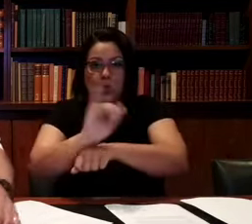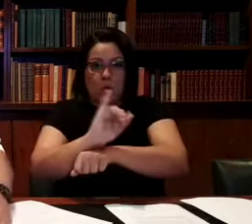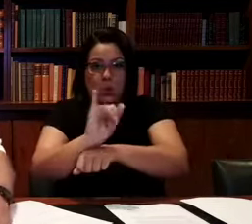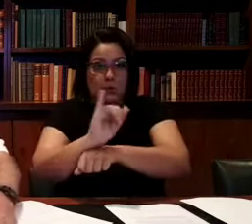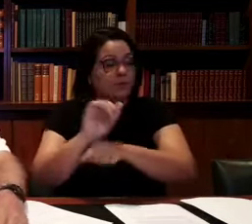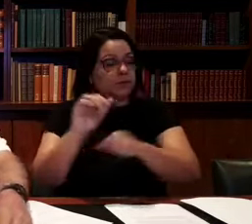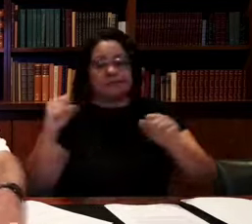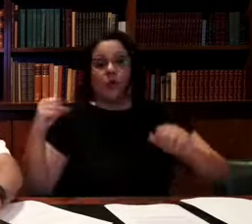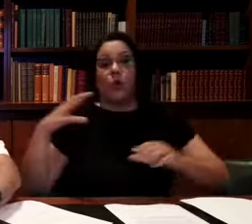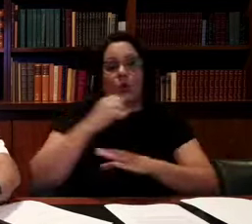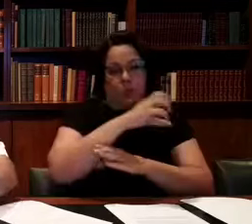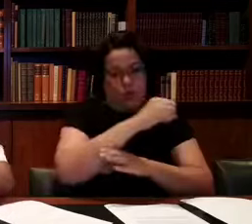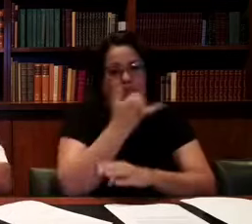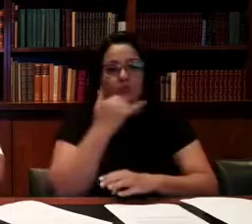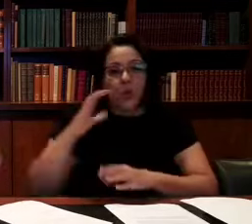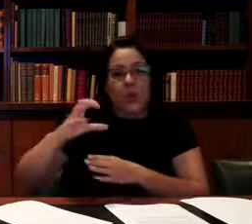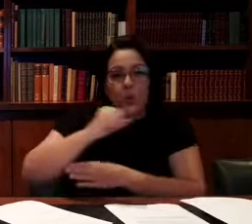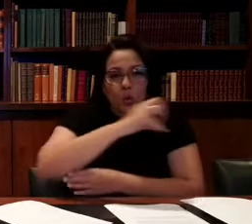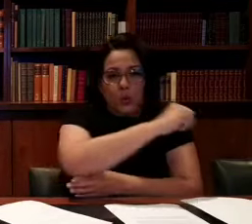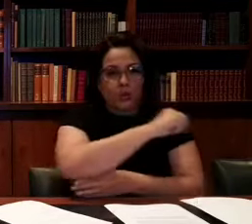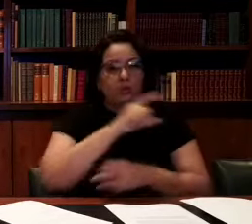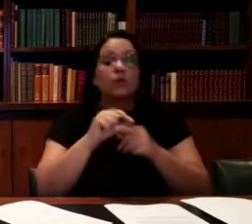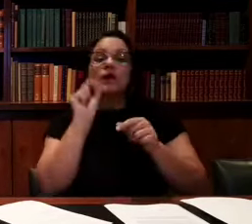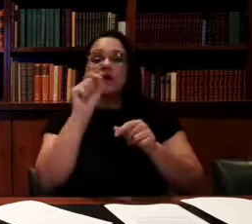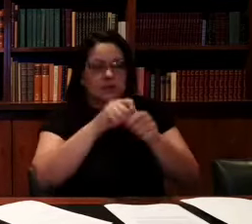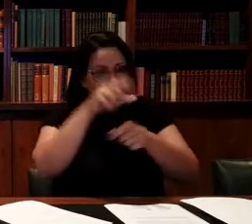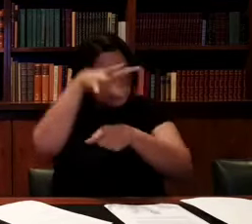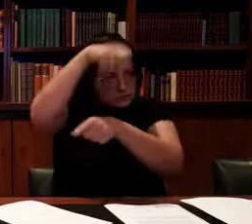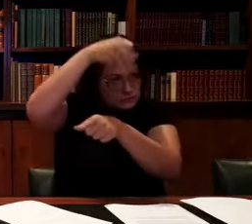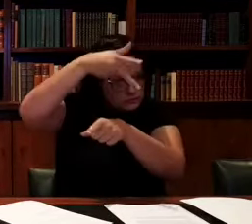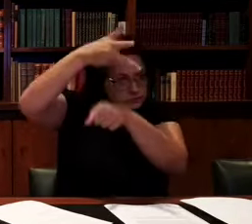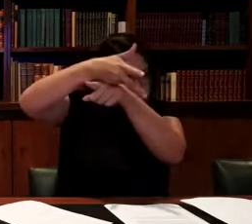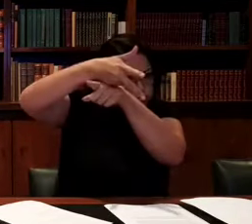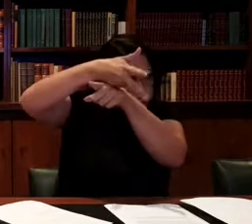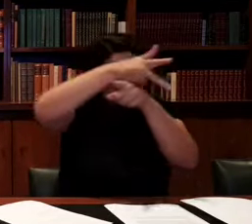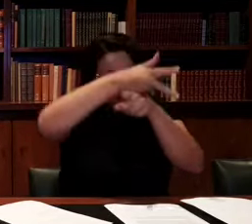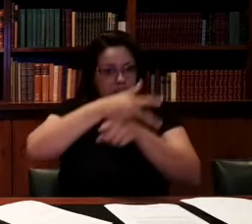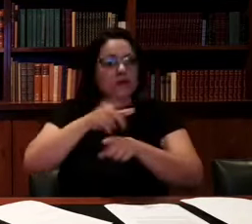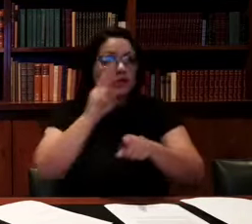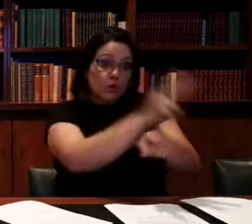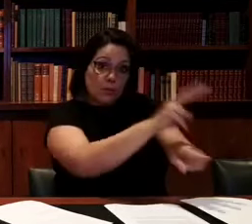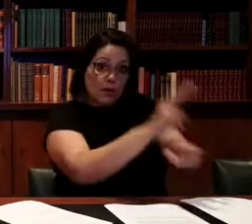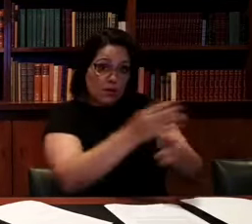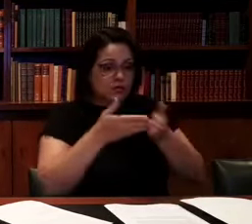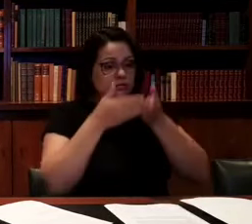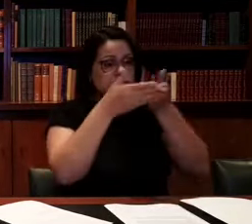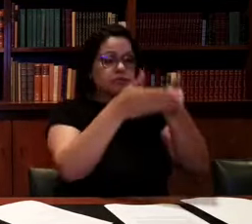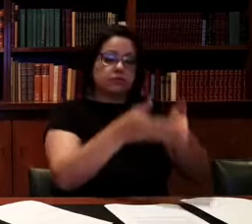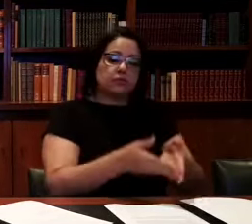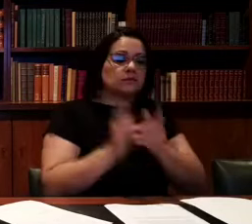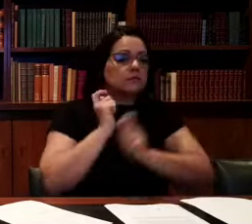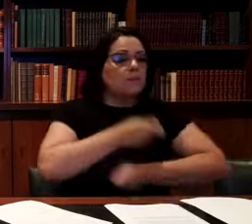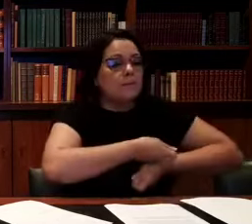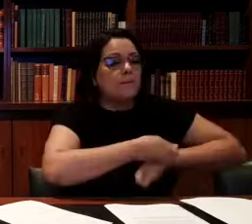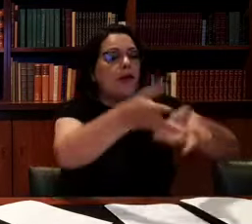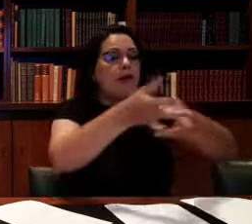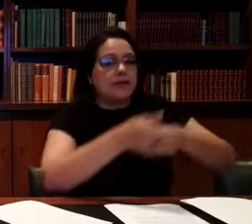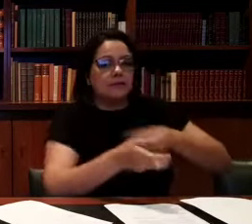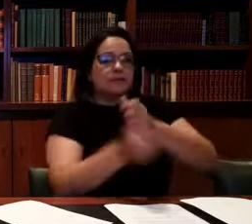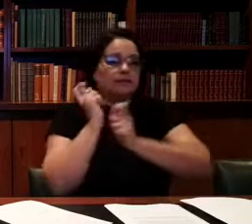queremos com isso além da salvaguarda da vida humana além de cuidar da vida do pescador que tá lá no meio do Oceano além de ajudar o